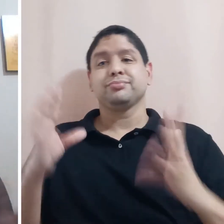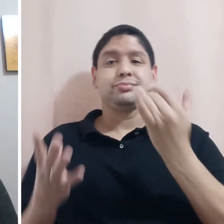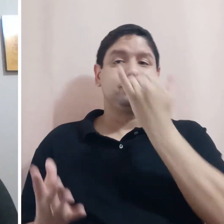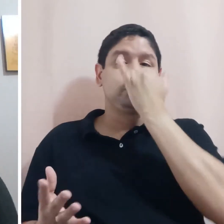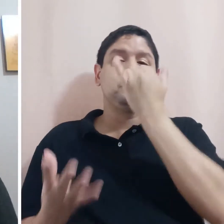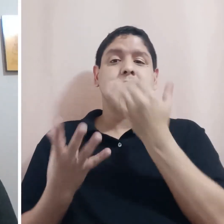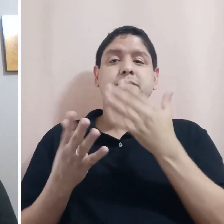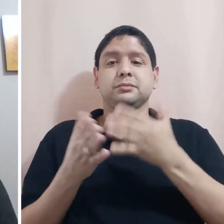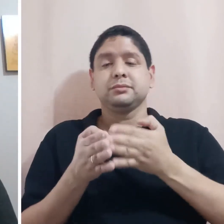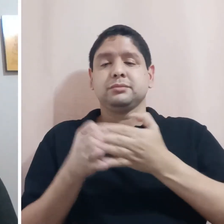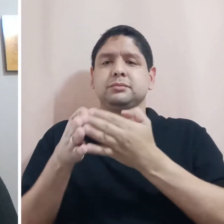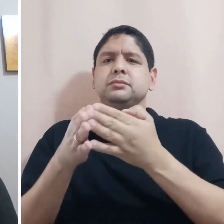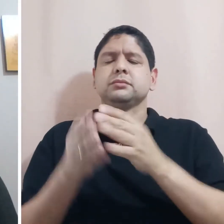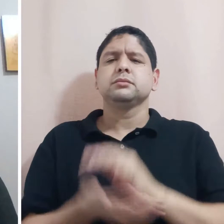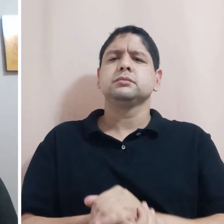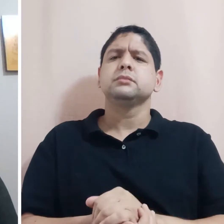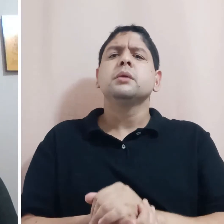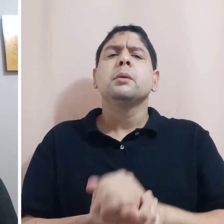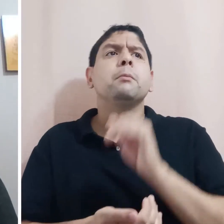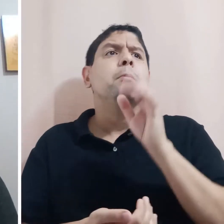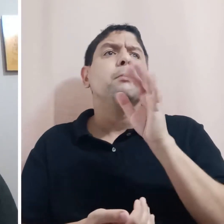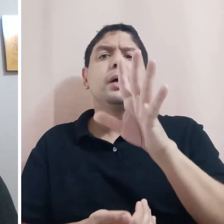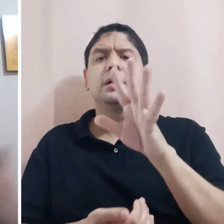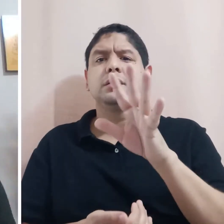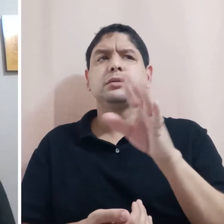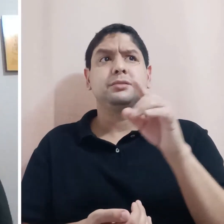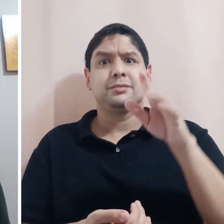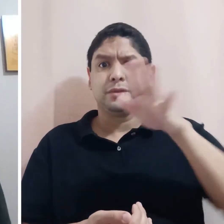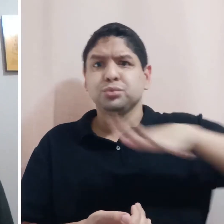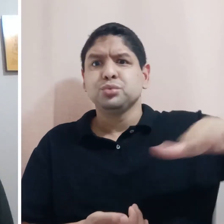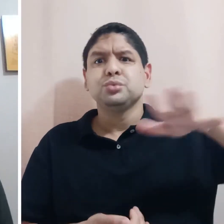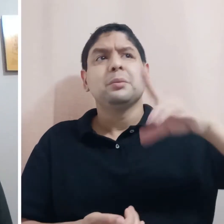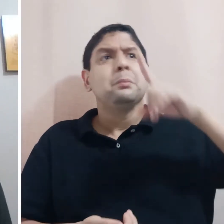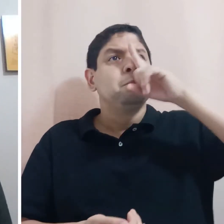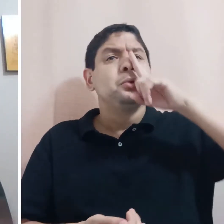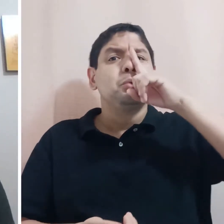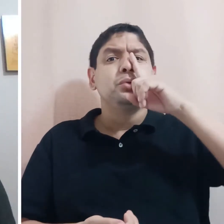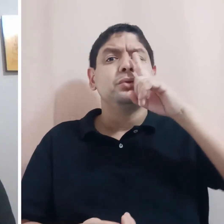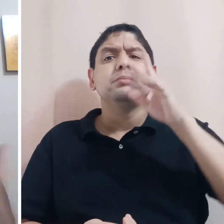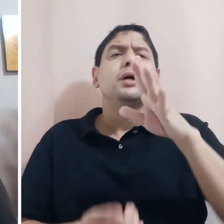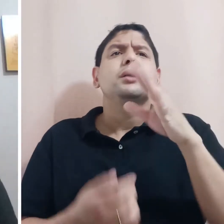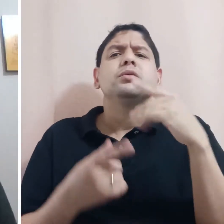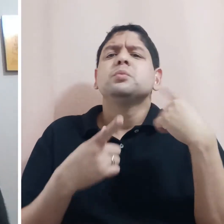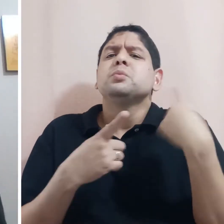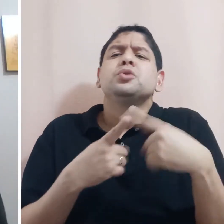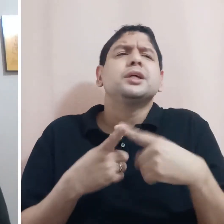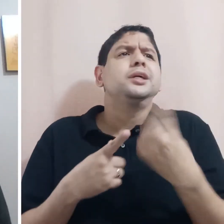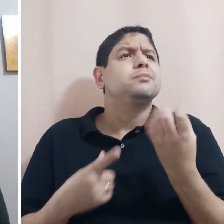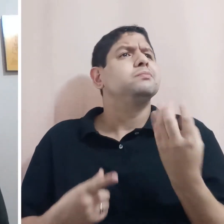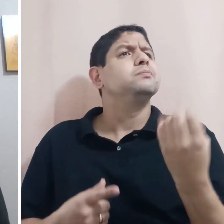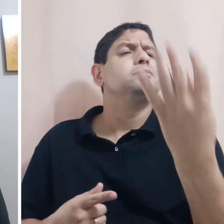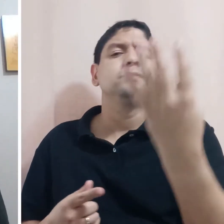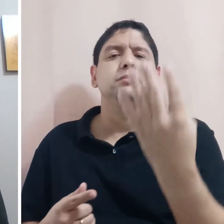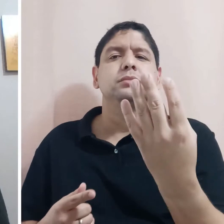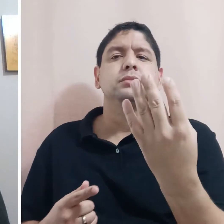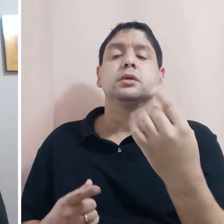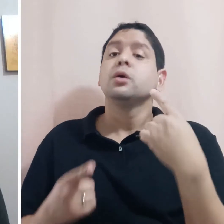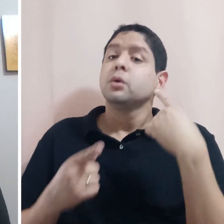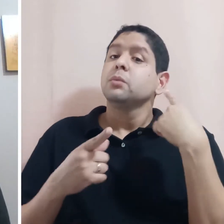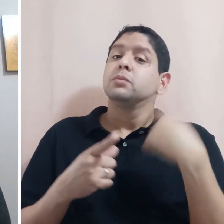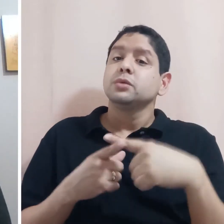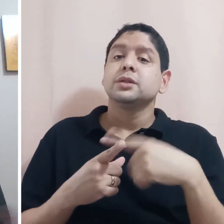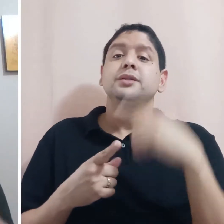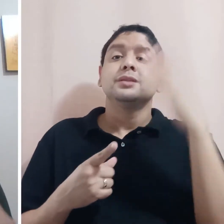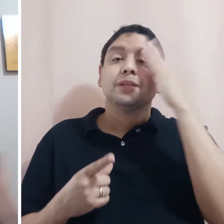tantas tragédias no mar que aconteciam. Mas se era tudo tão perigoso, por que os europeus estavam então navegando